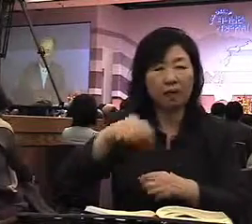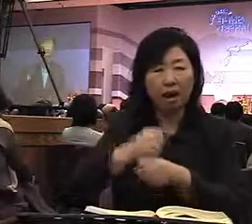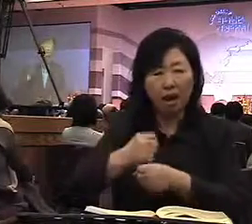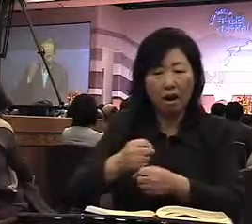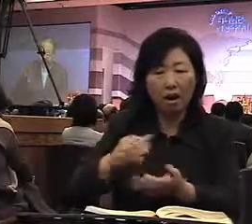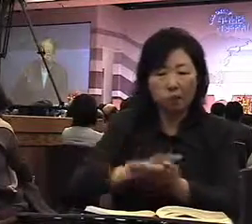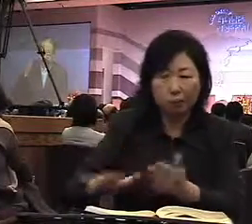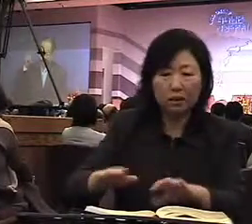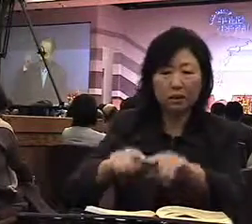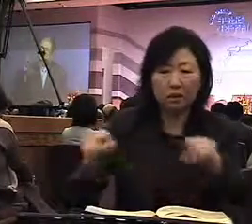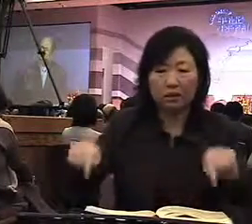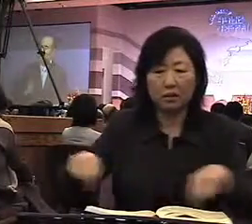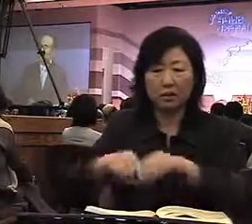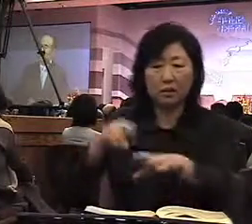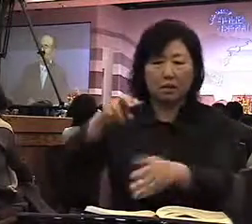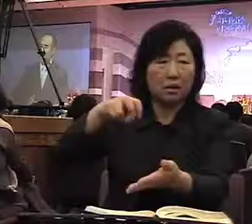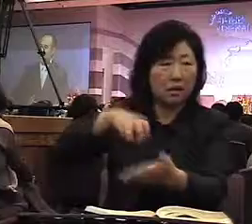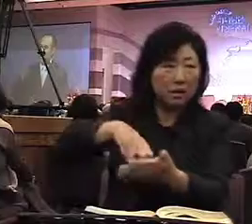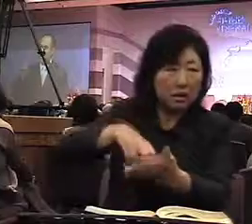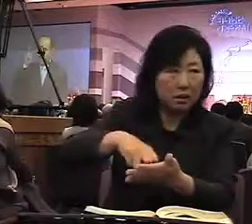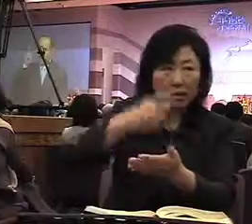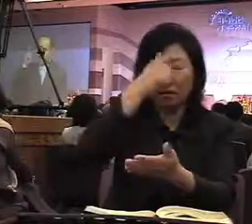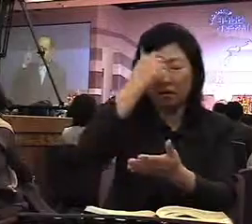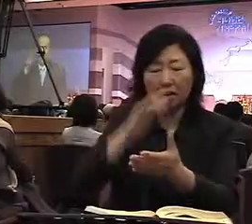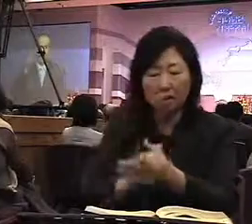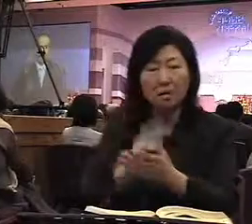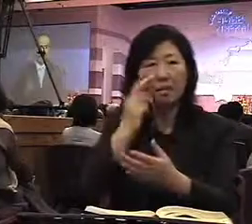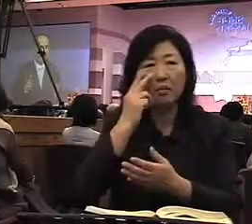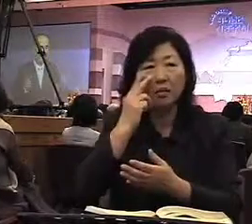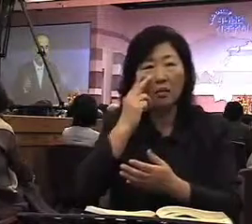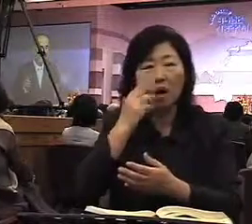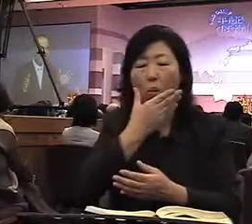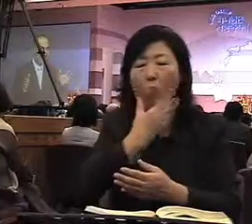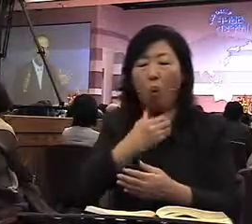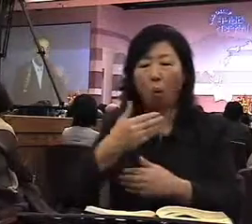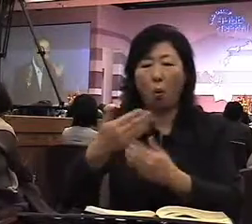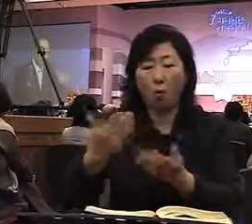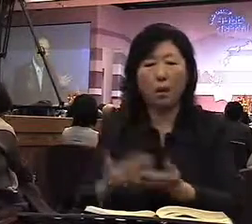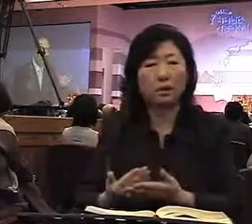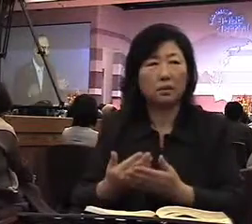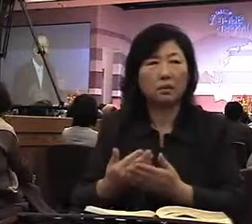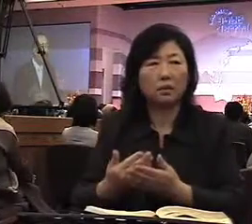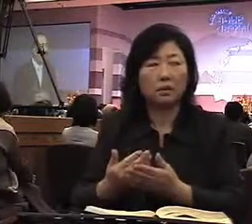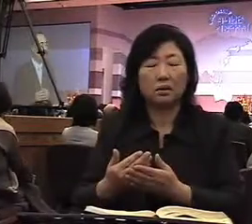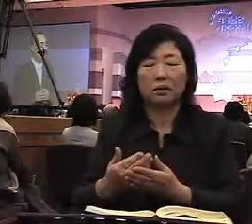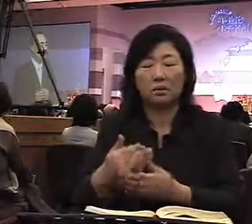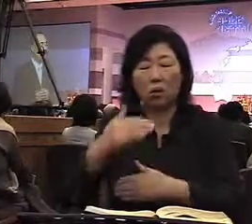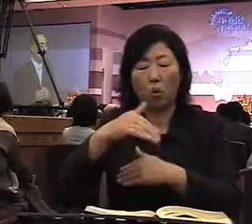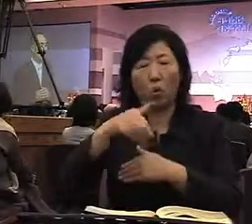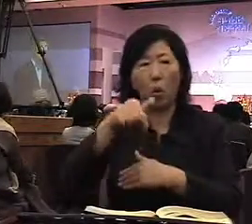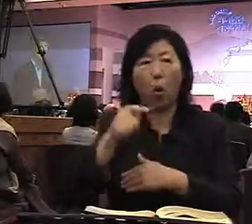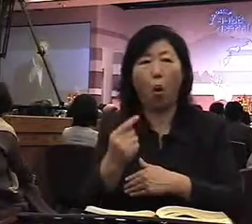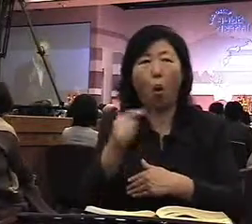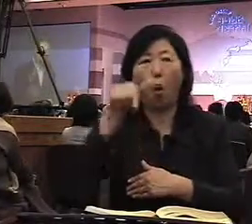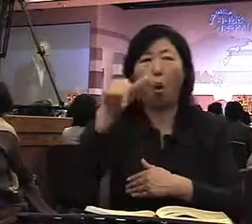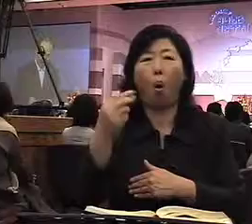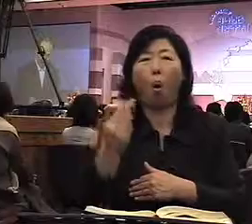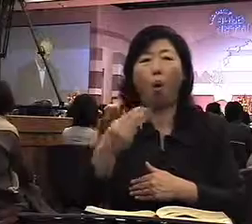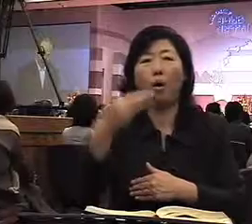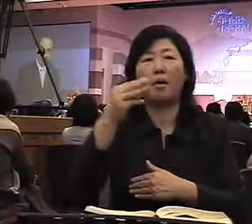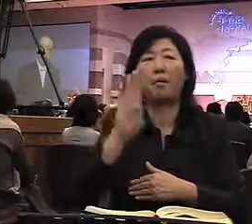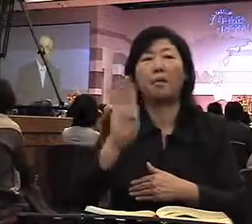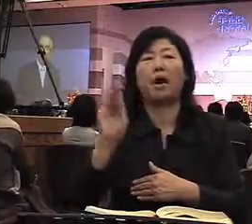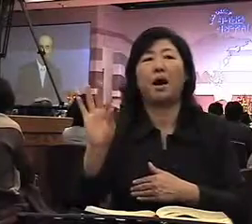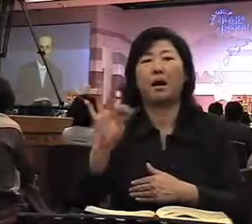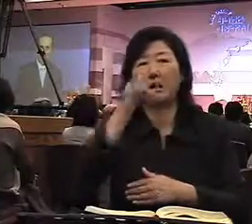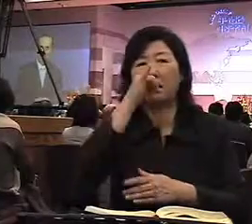제가 미국 교회가 그랬어요. 미국이 복받은 이유를 보니까 여러분들의 방에 그런 기도방을 만들고 기도했기 때문이라고 알게 되나 기뻤습니다. 끝난 날